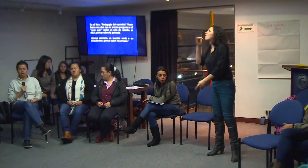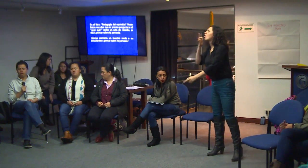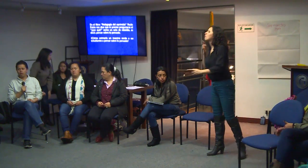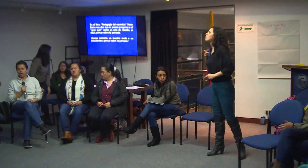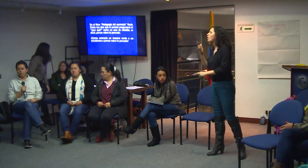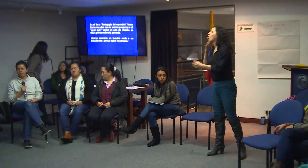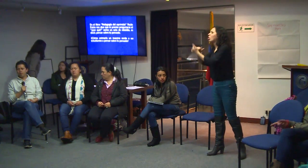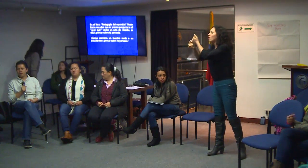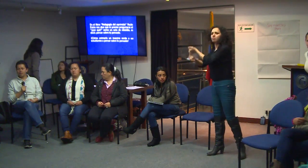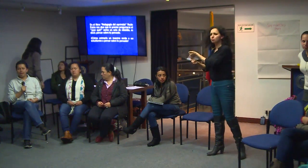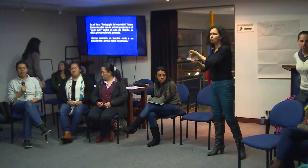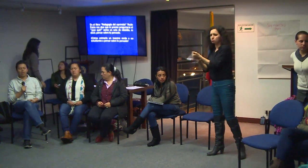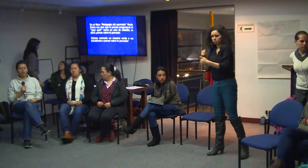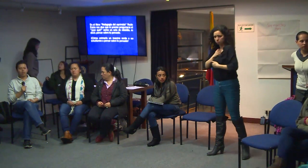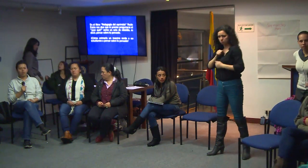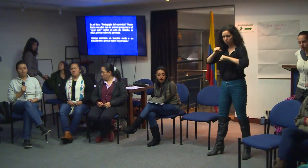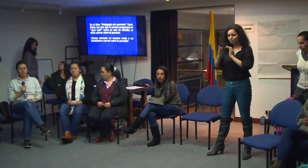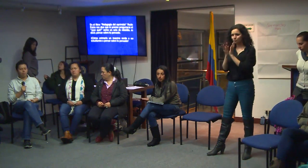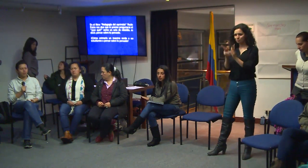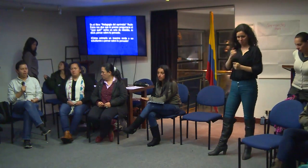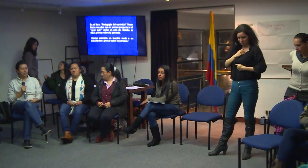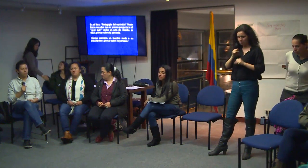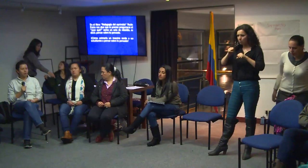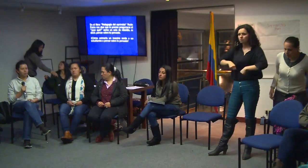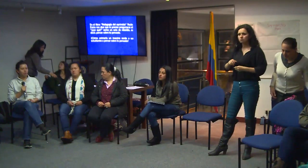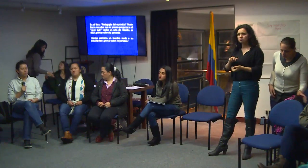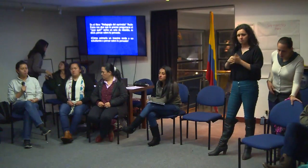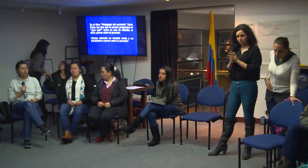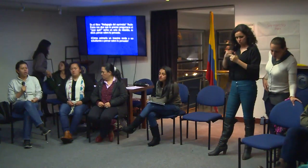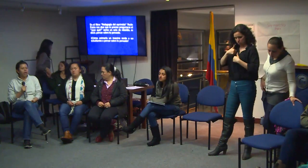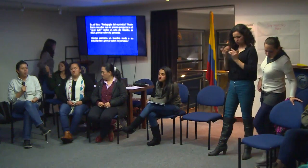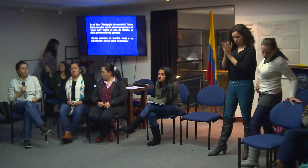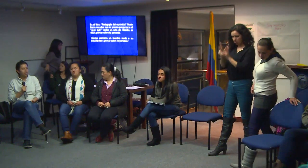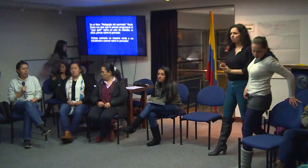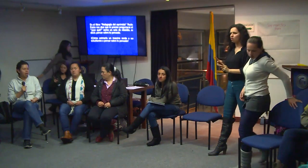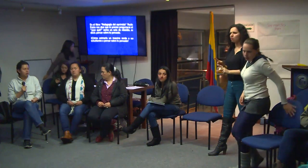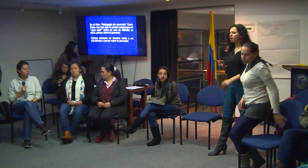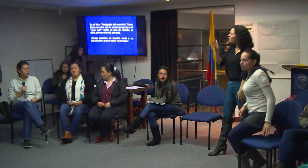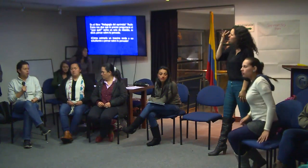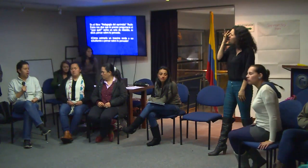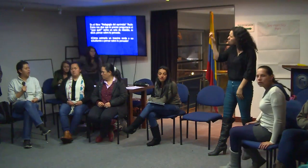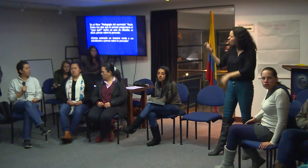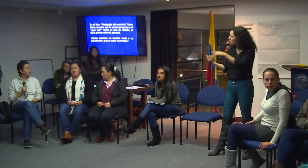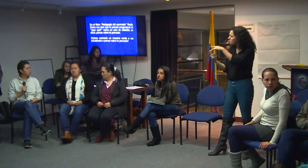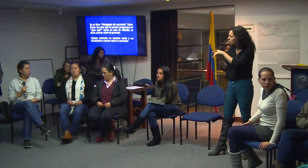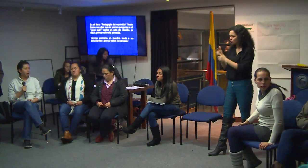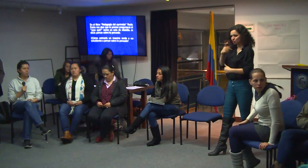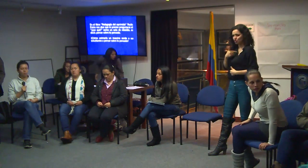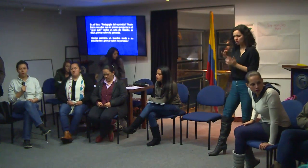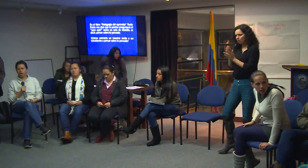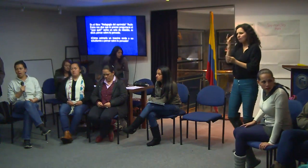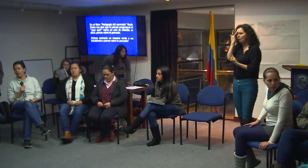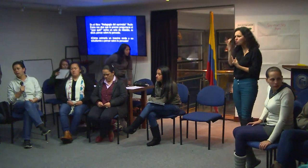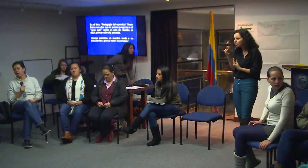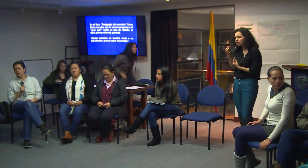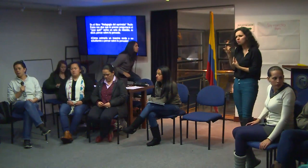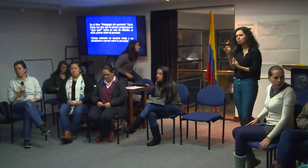hacer. Es que él siempre tenga esa pregunta del ¿por qué pasa esto? ¿Por qué me sucede? ¿Por